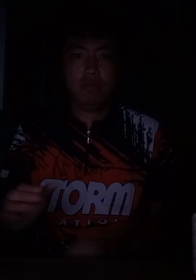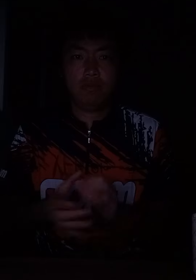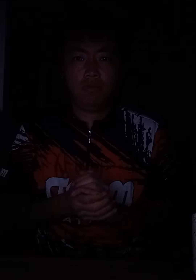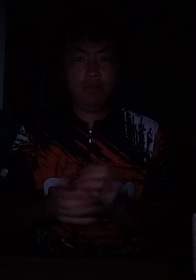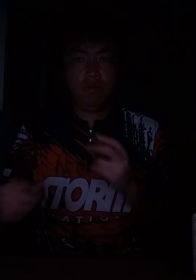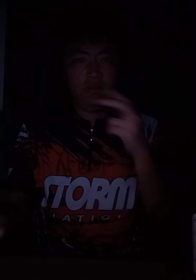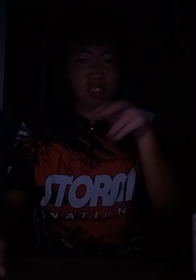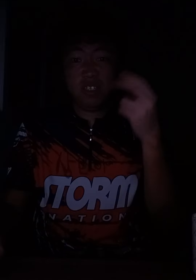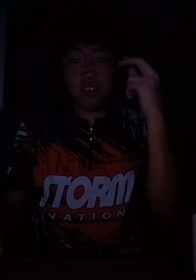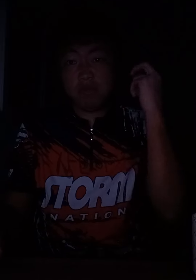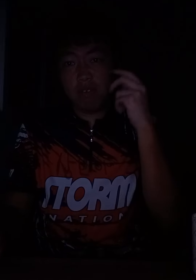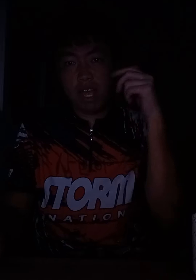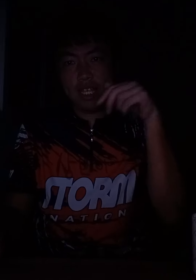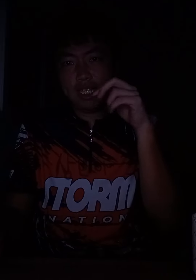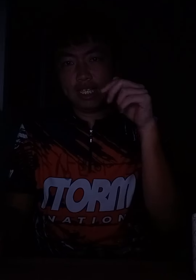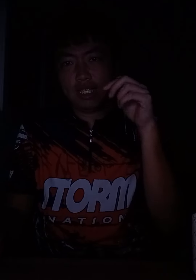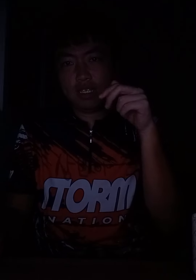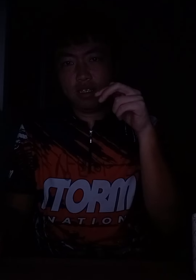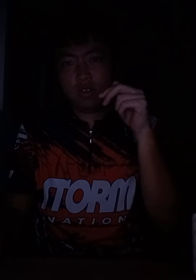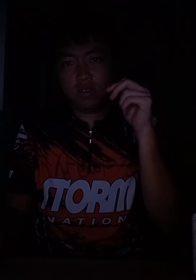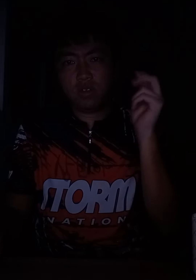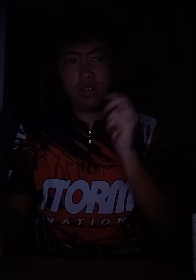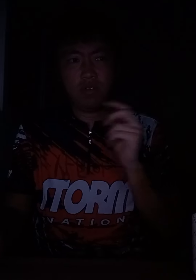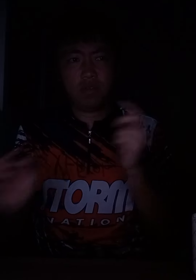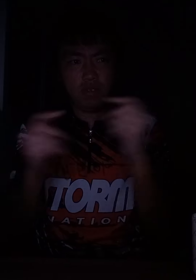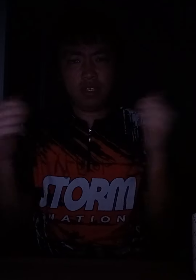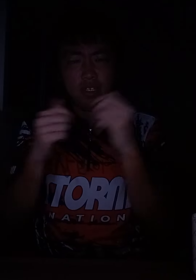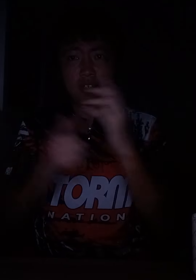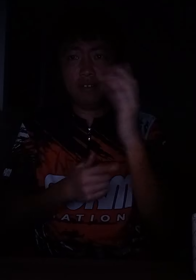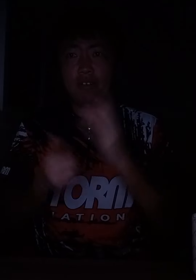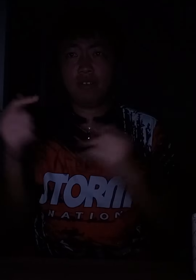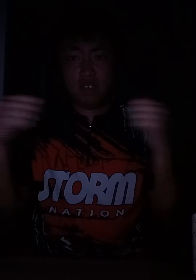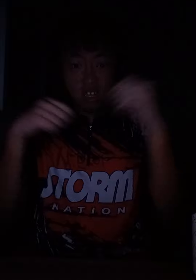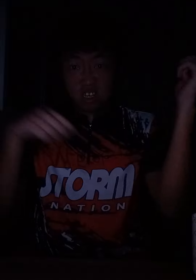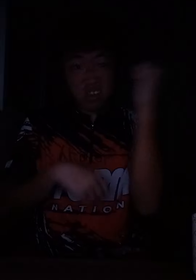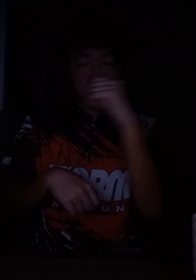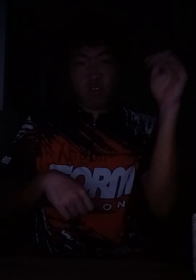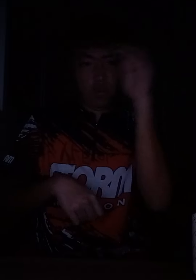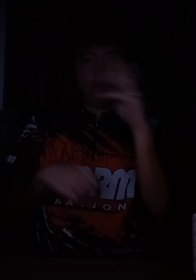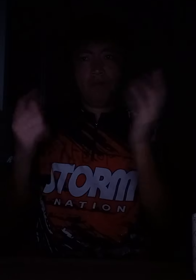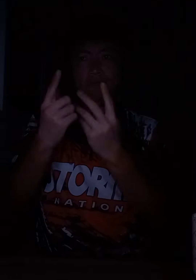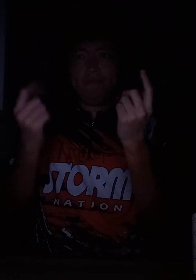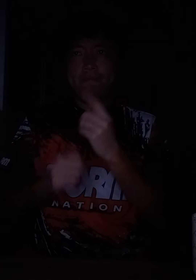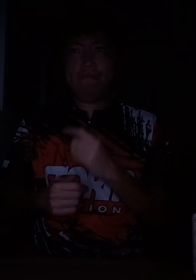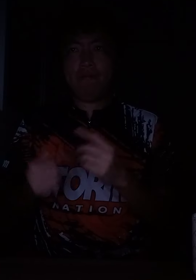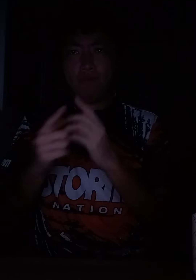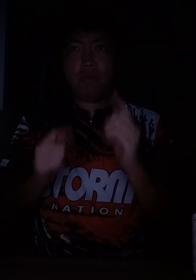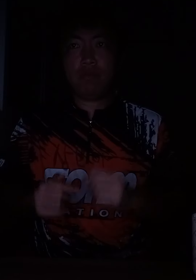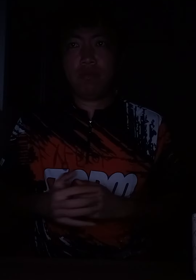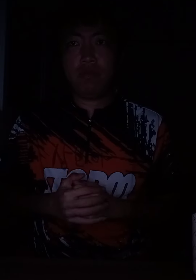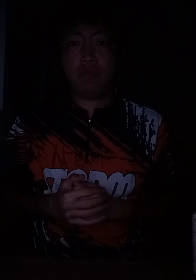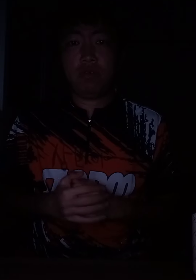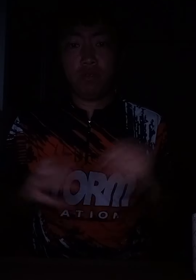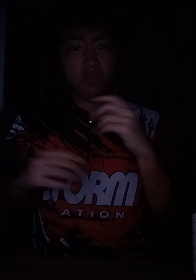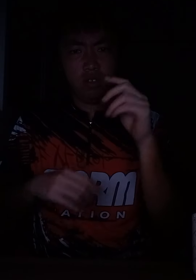지하철 안에서 마스크 써달란 말을 듣고 덕분에 상대를 마구 때린 50대 남성 어제 보도해드렸고요. 오늘 마스크를